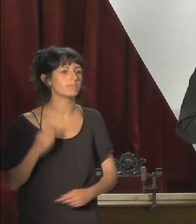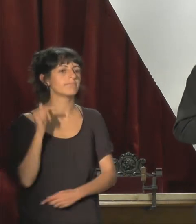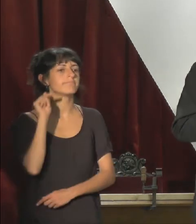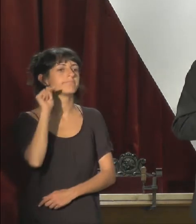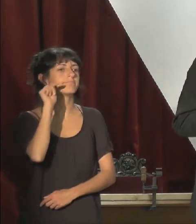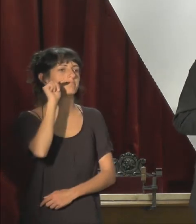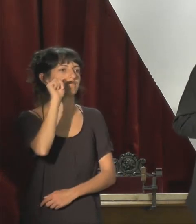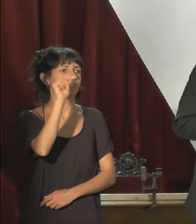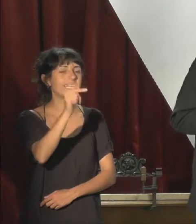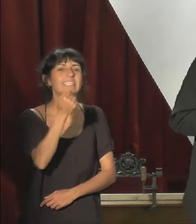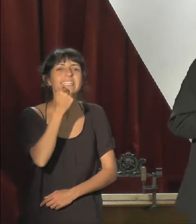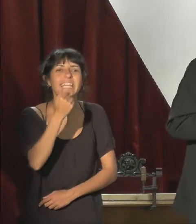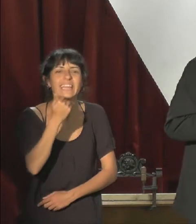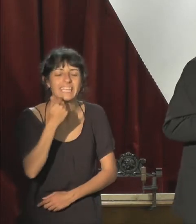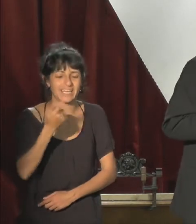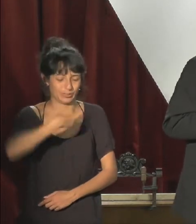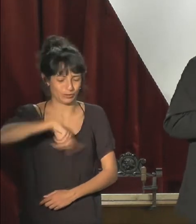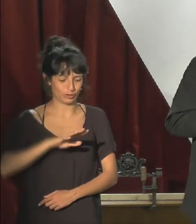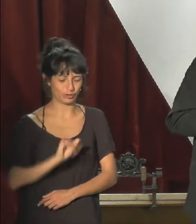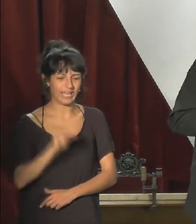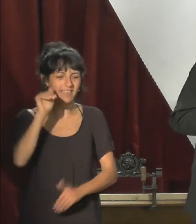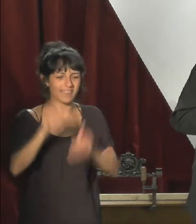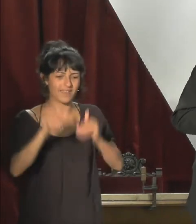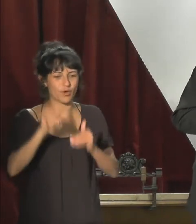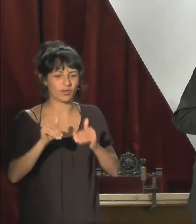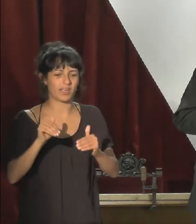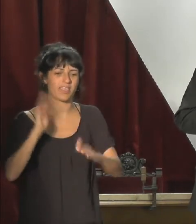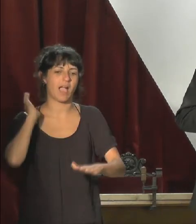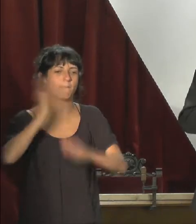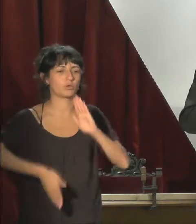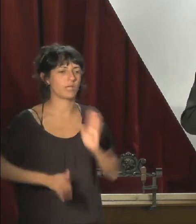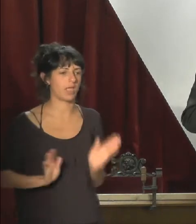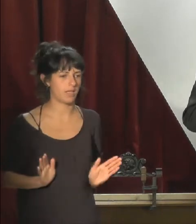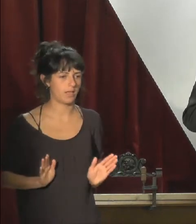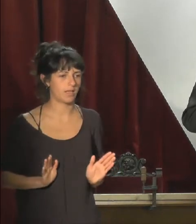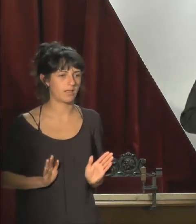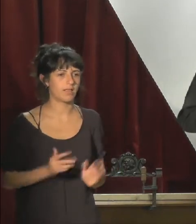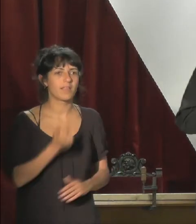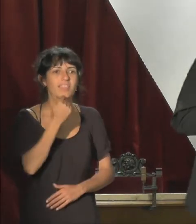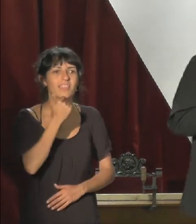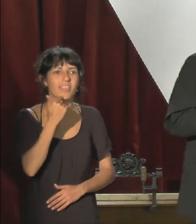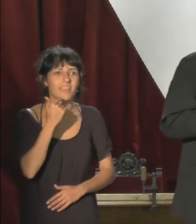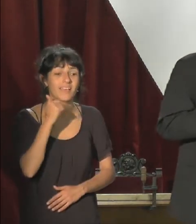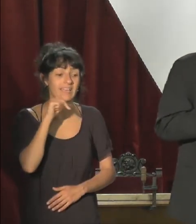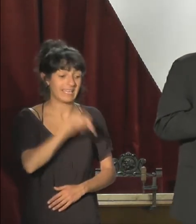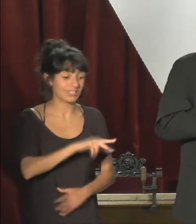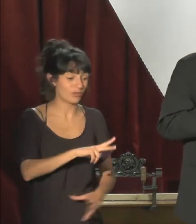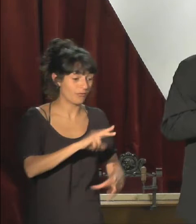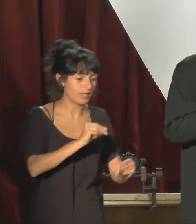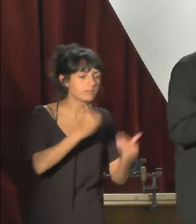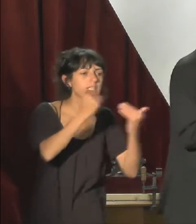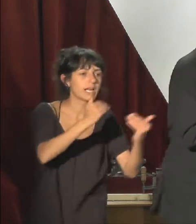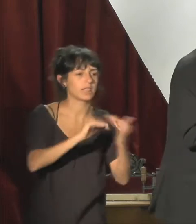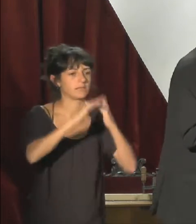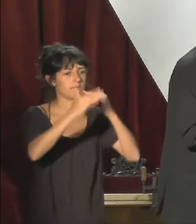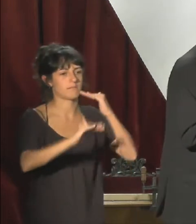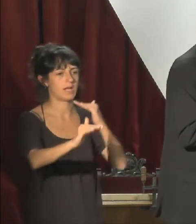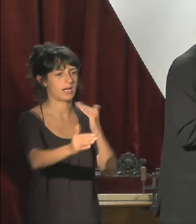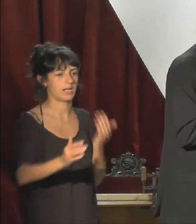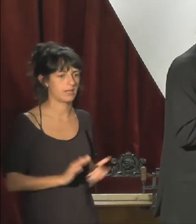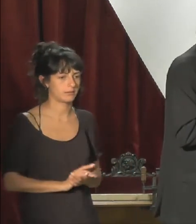esta democracia amputada que padecemos, naceu En Marea. Aquí xa se